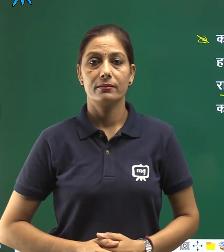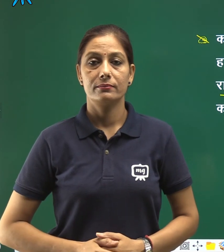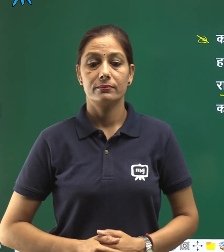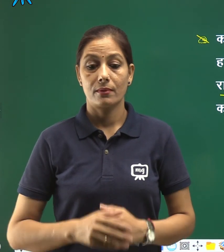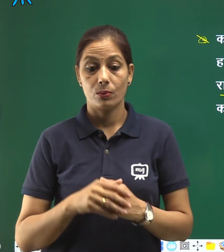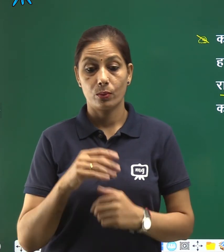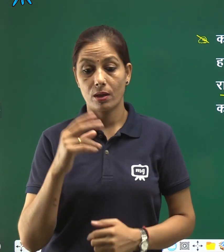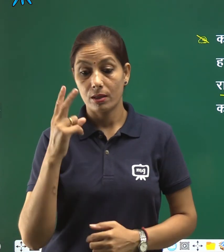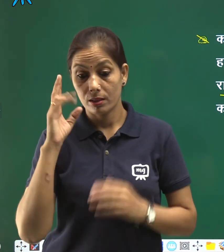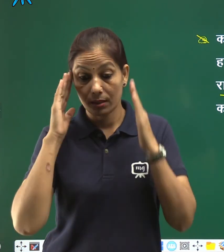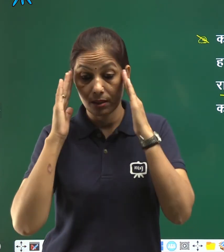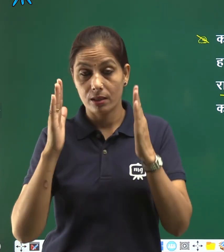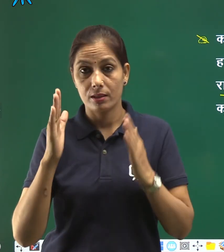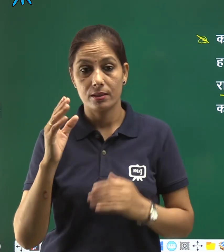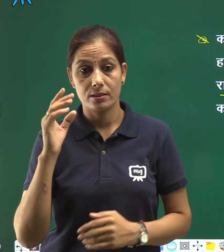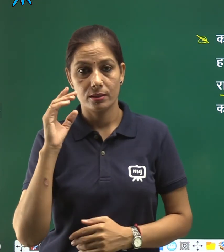ध्यान रखना चाहिए,